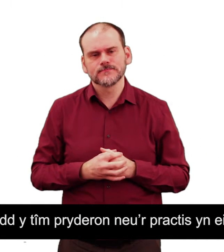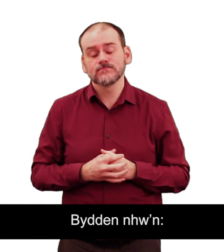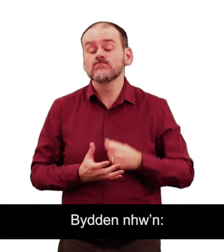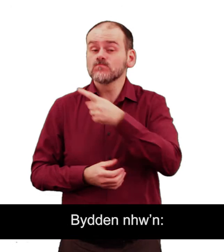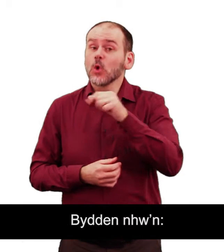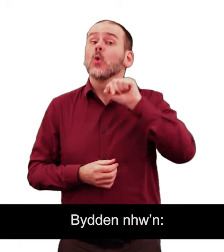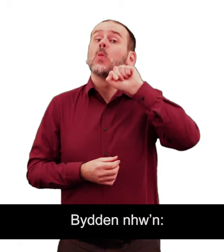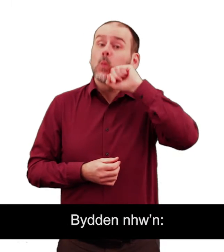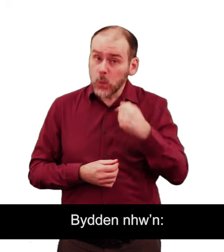Bydden nhw'n